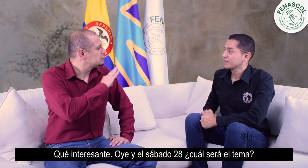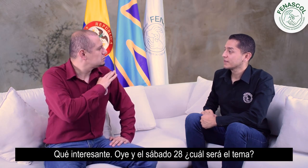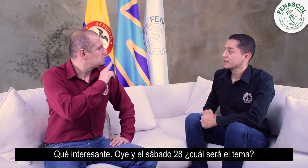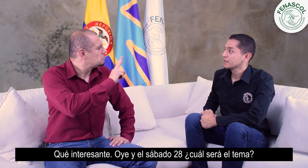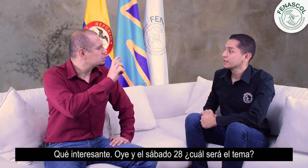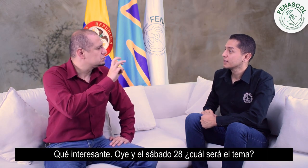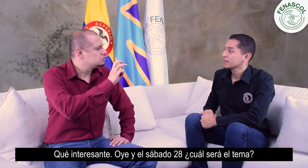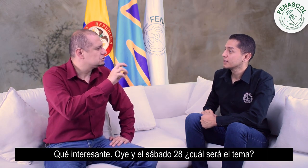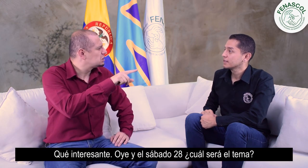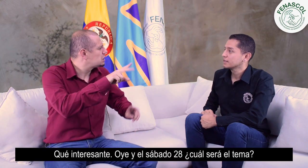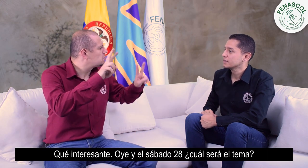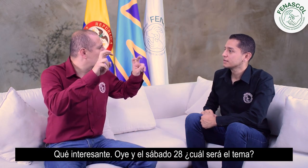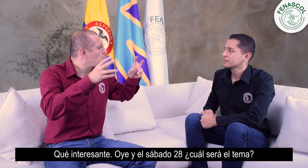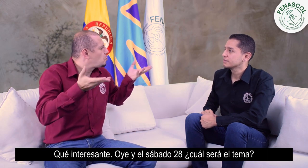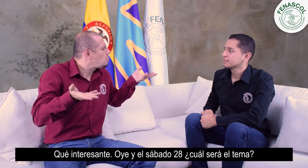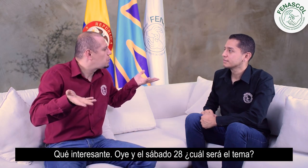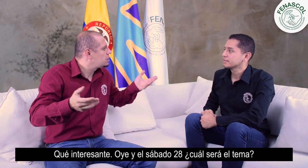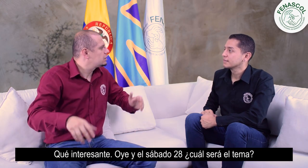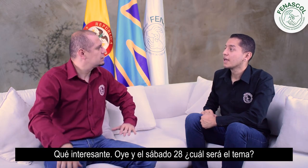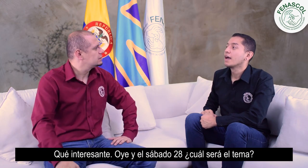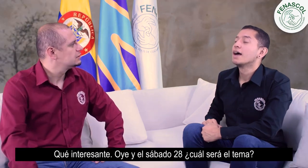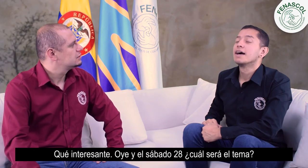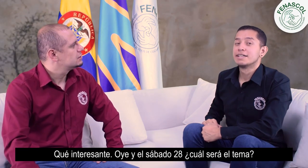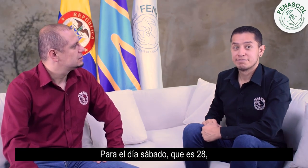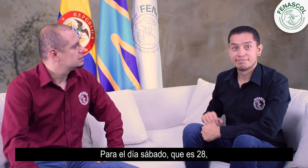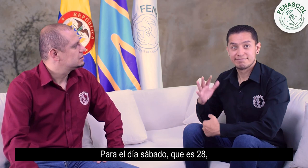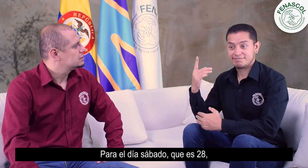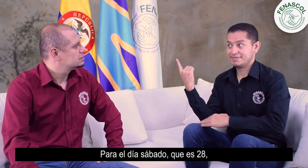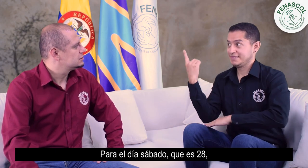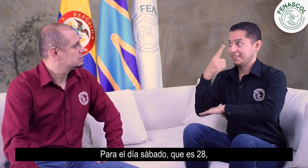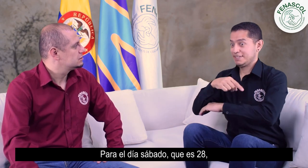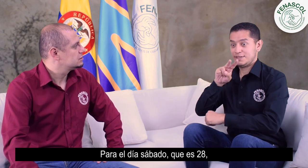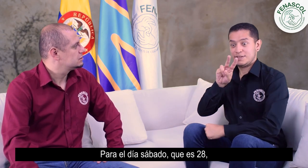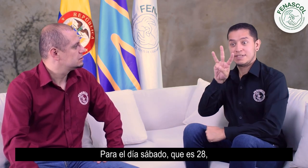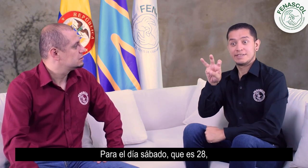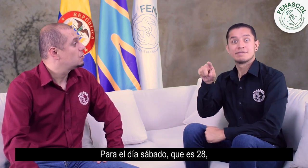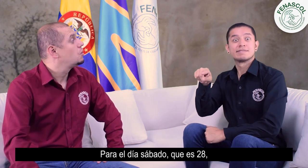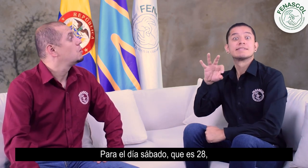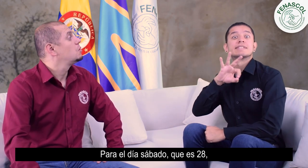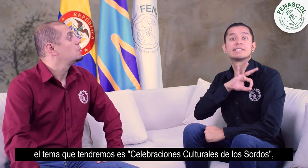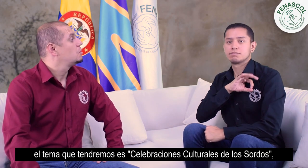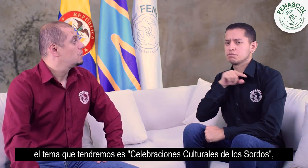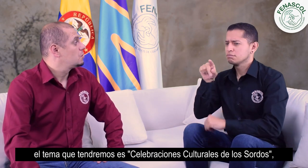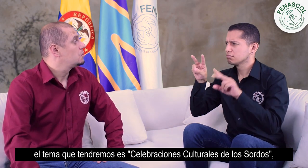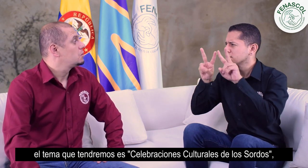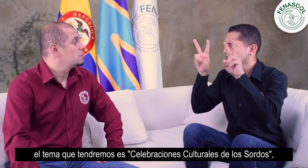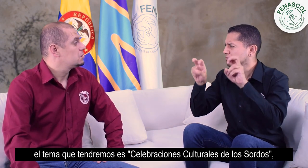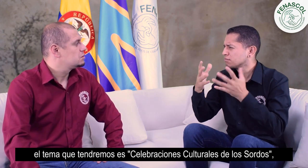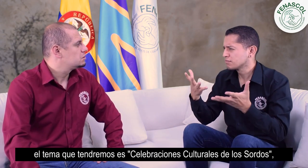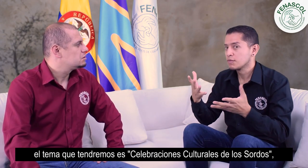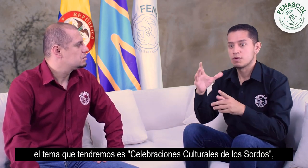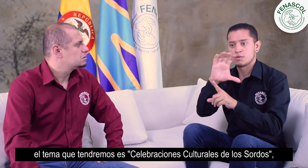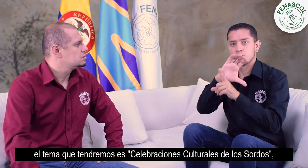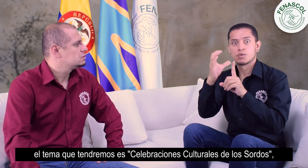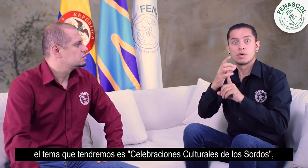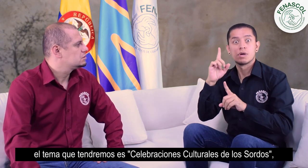Oye, y el sábado 28, ¿cuál será el tema? Para el día sábado, que es 28, el tema que tendremos es celebraciones